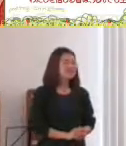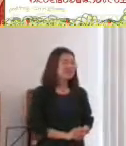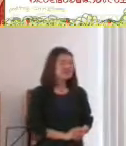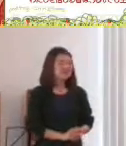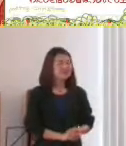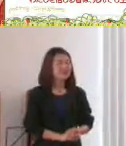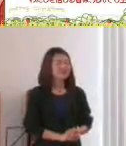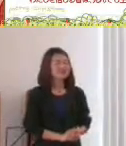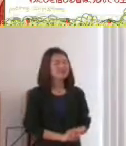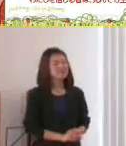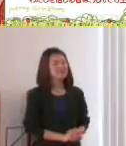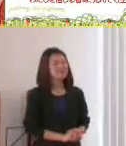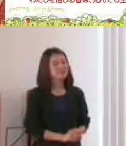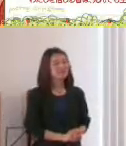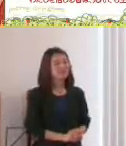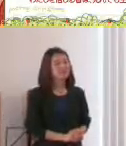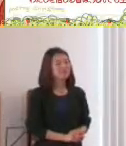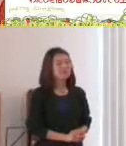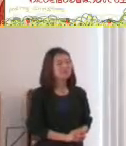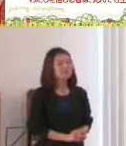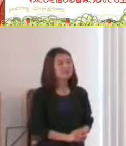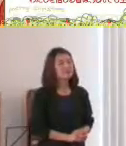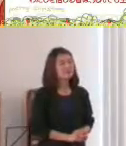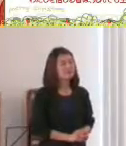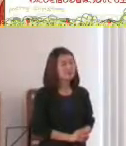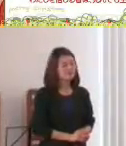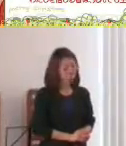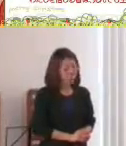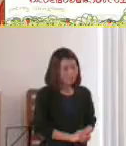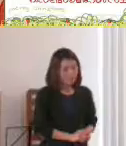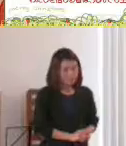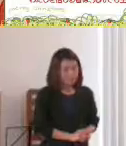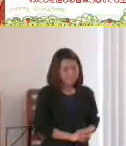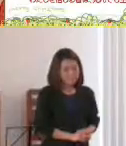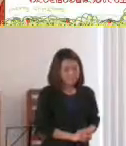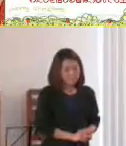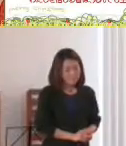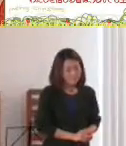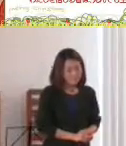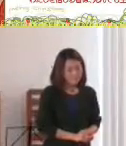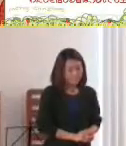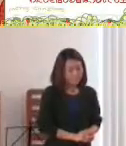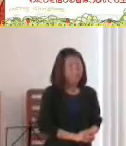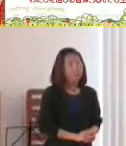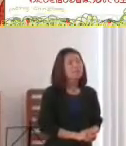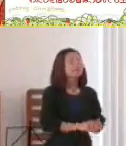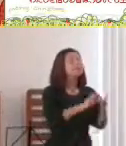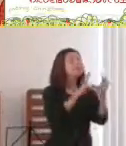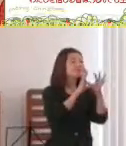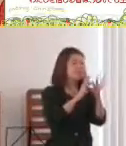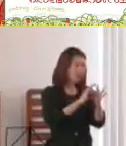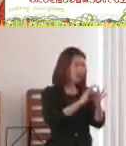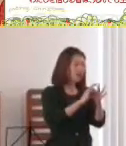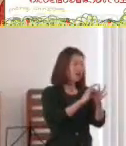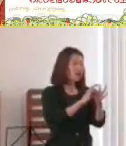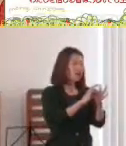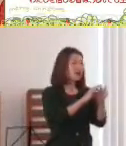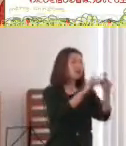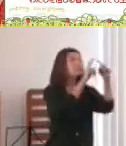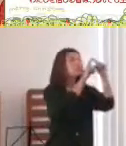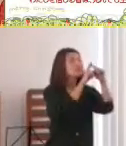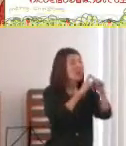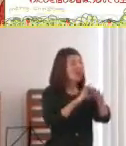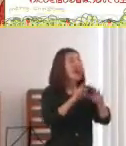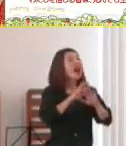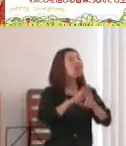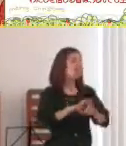もう誰も疑うことのできない事実だと。だからクリスマスは安心